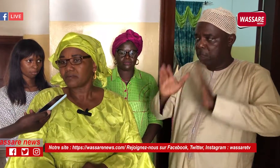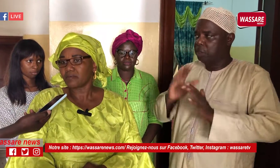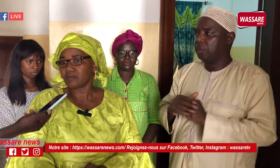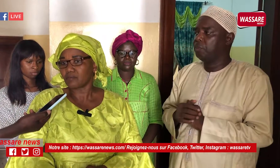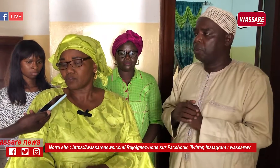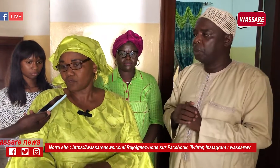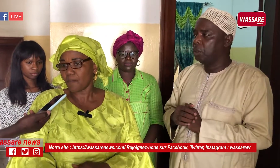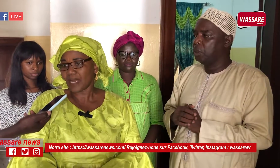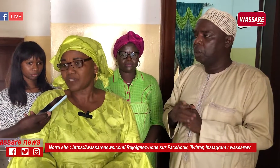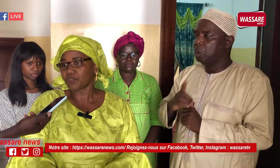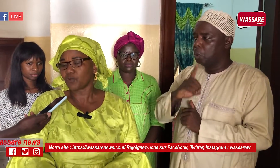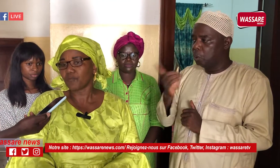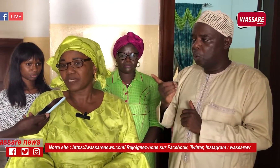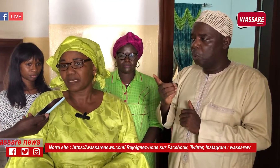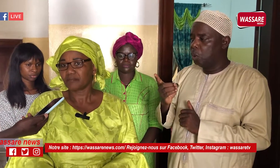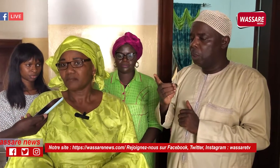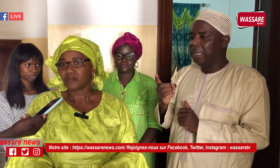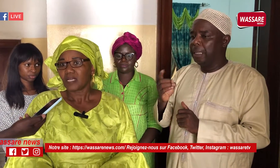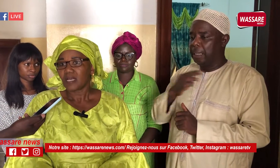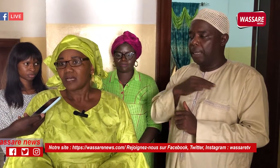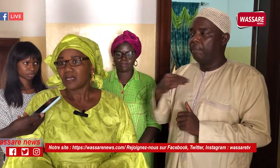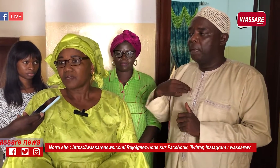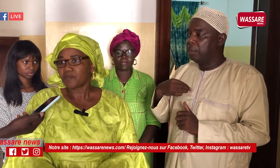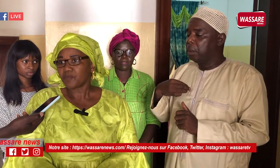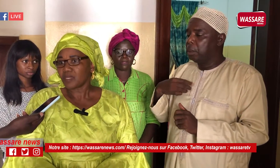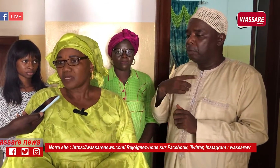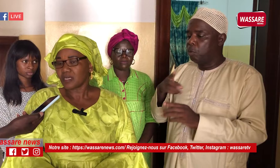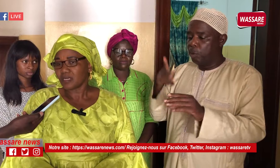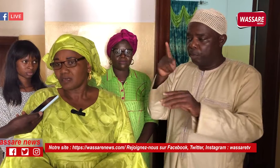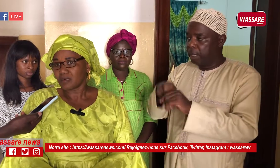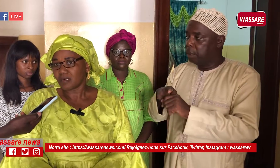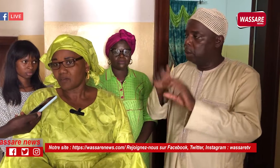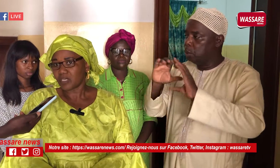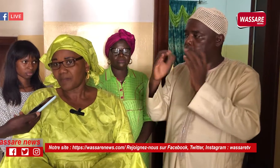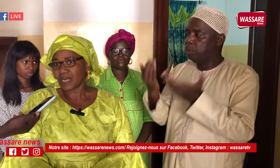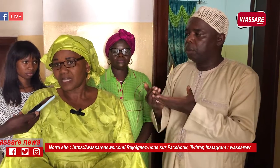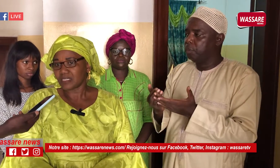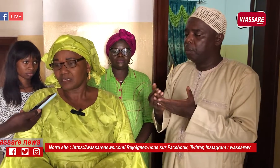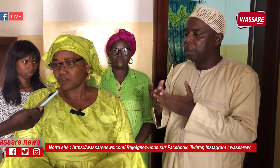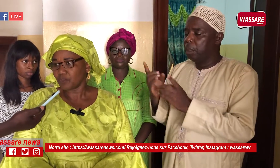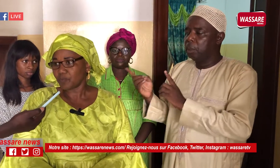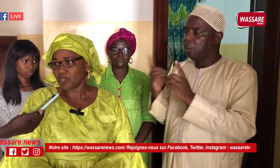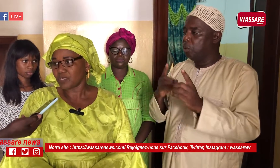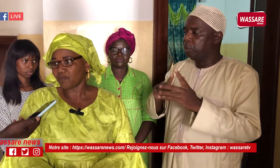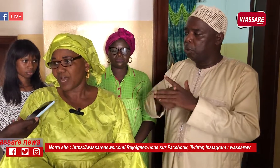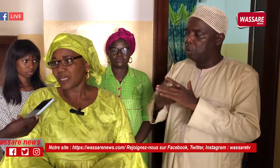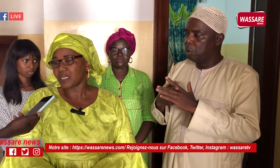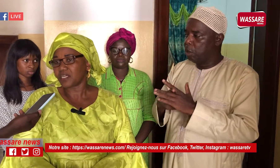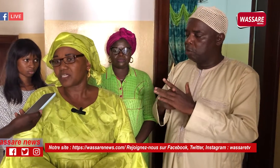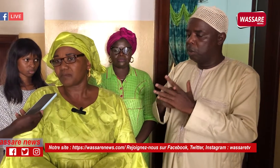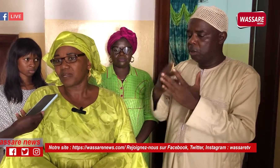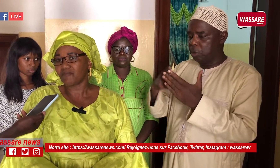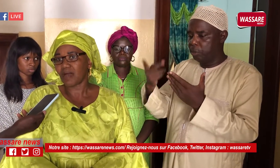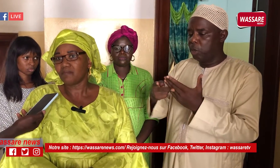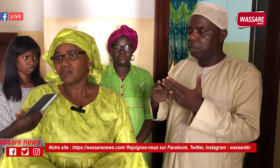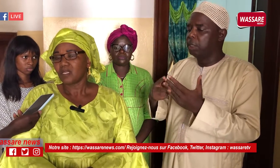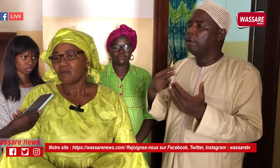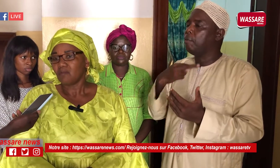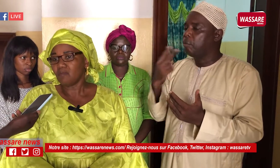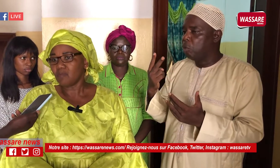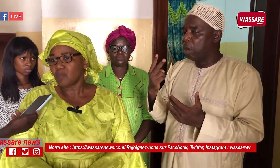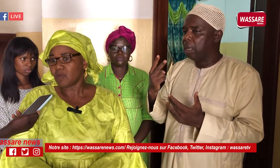membres sont partie du comité. Depuis le démarrage du projet Voix et leadership des